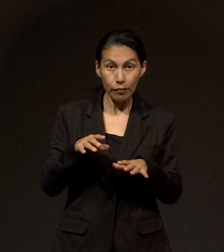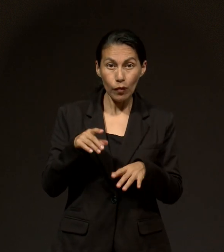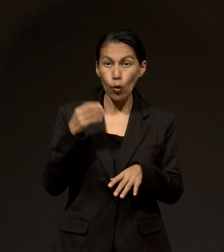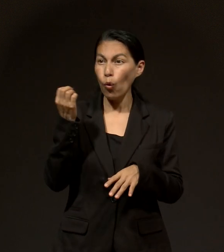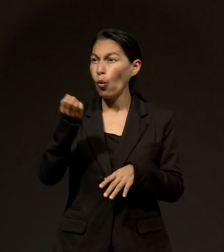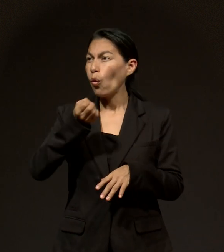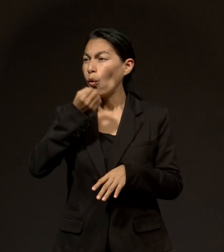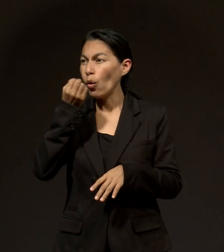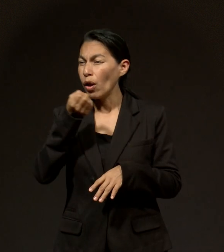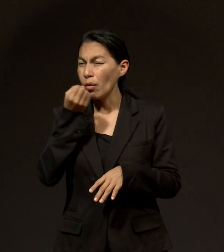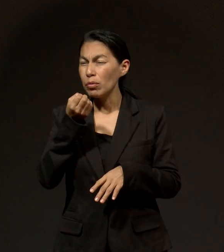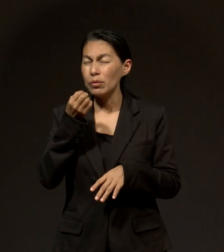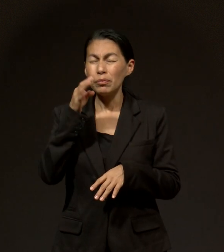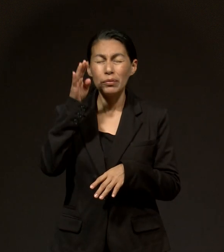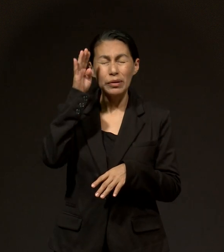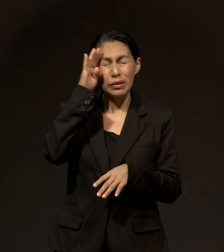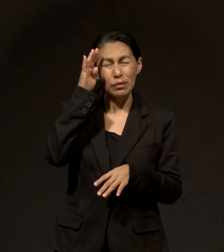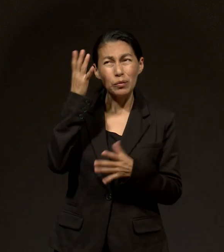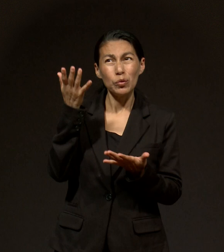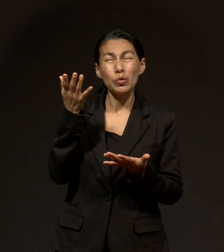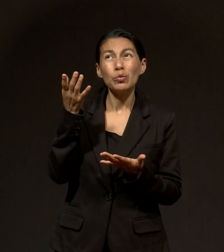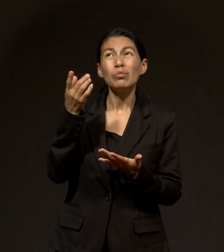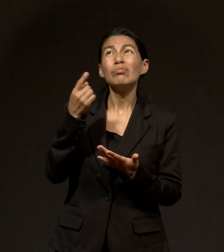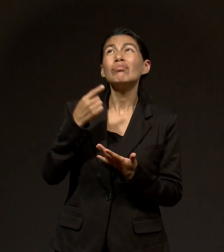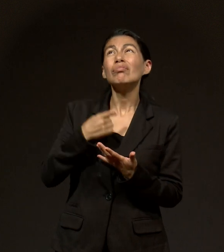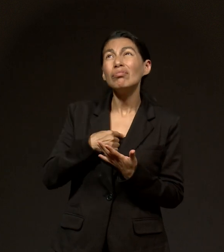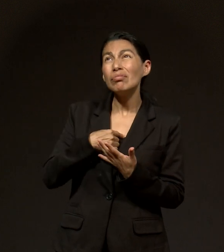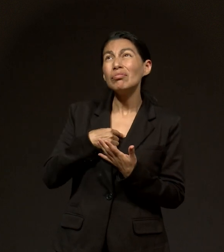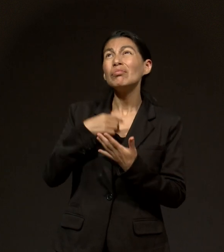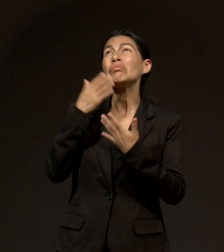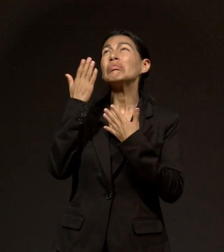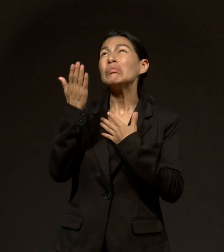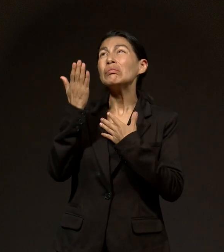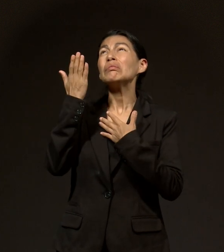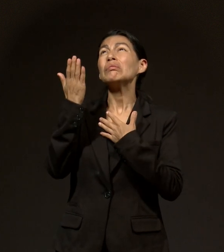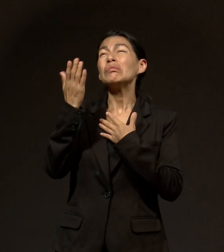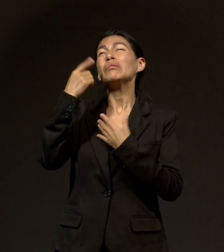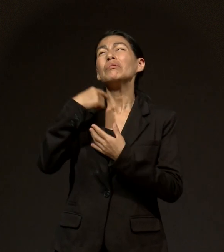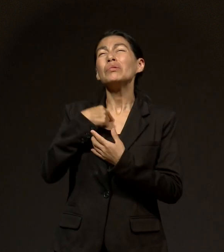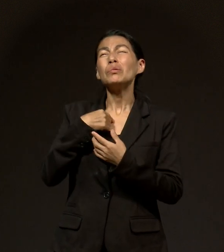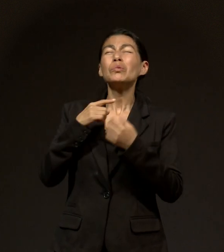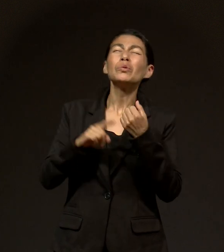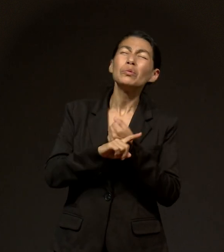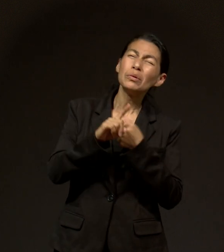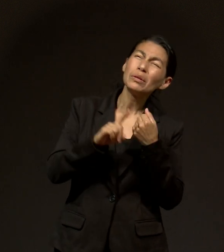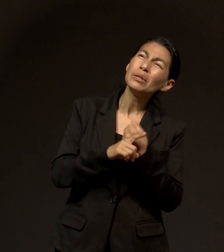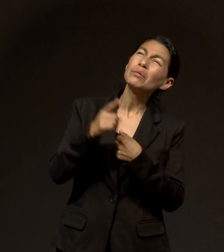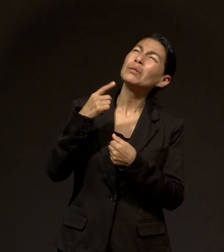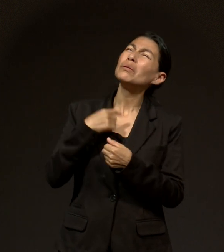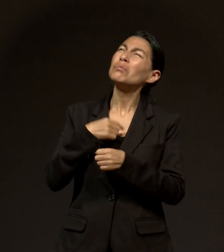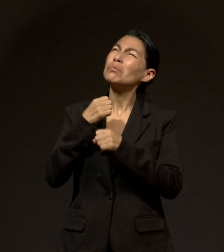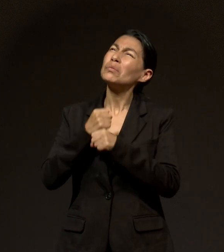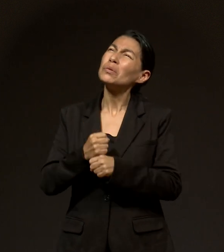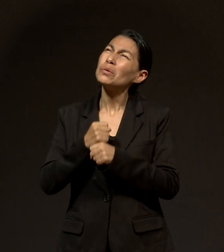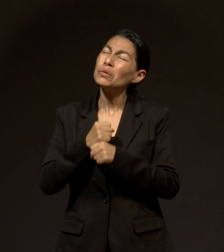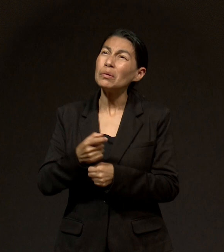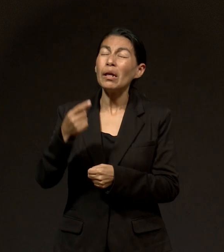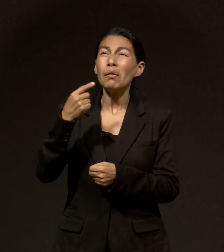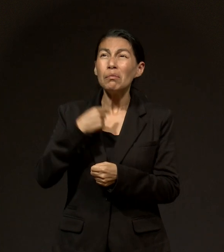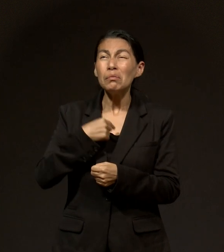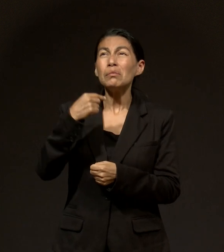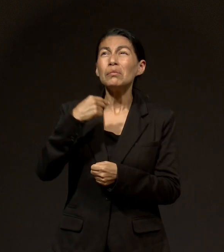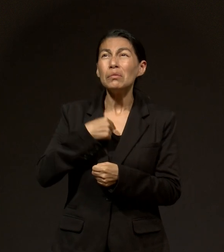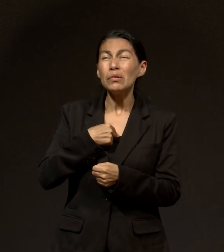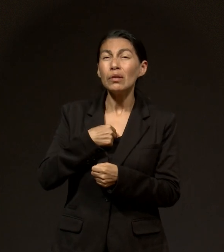en nuestros sentimientos, en nuestras angustias, y pensamos que la oración